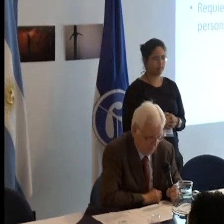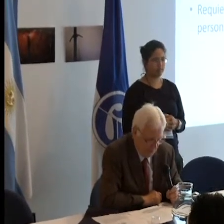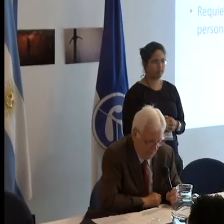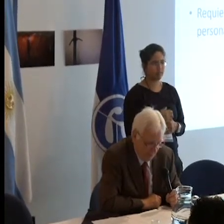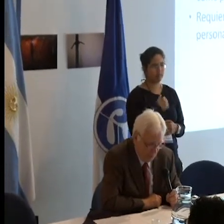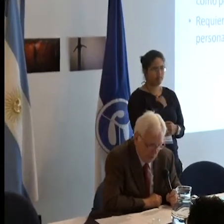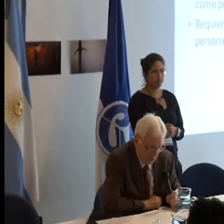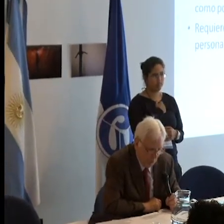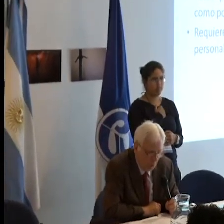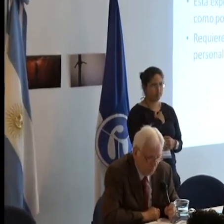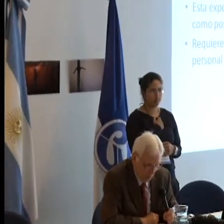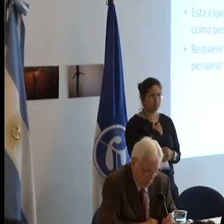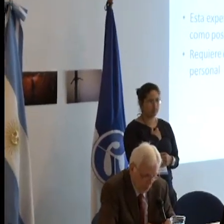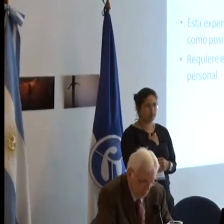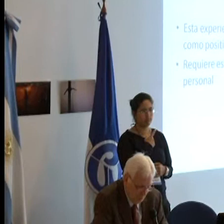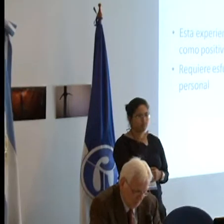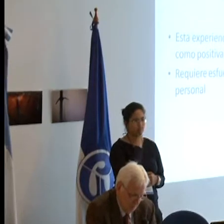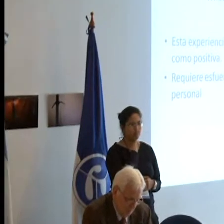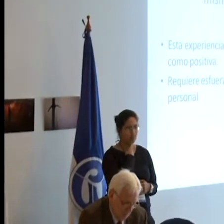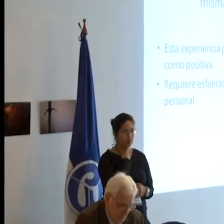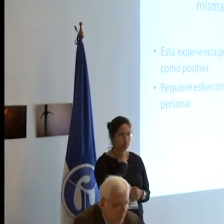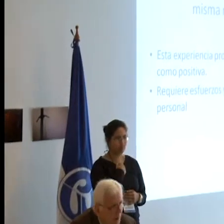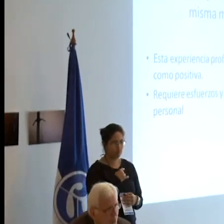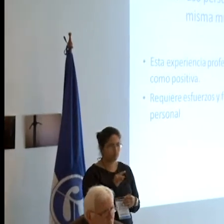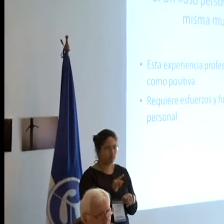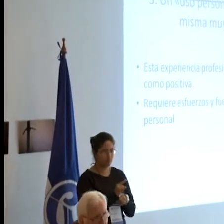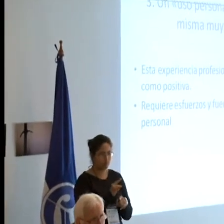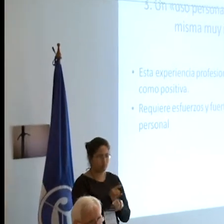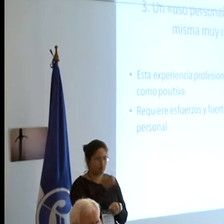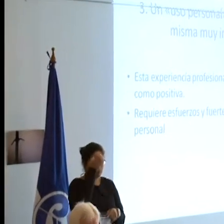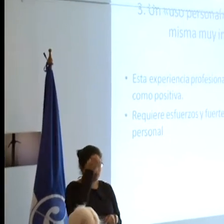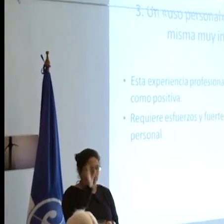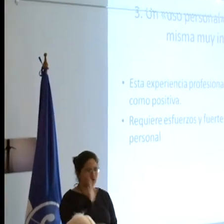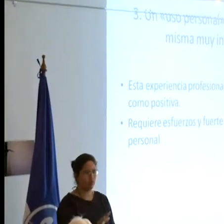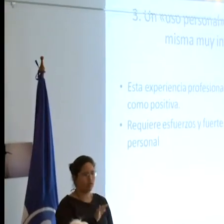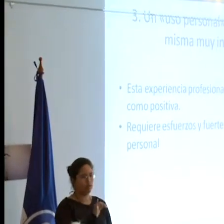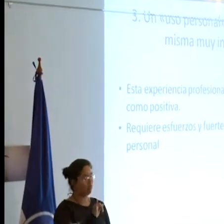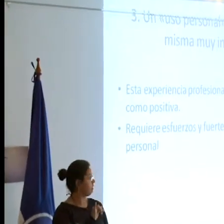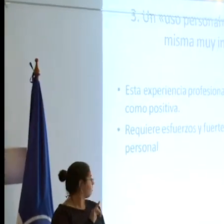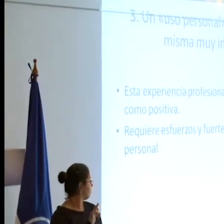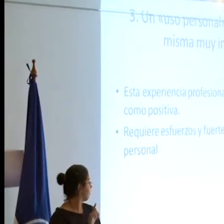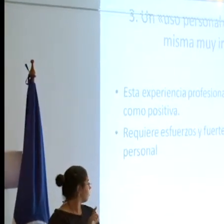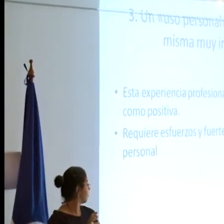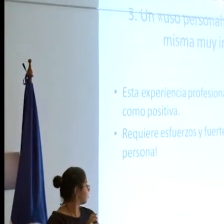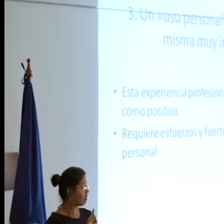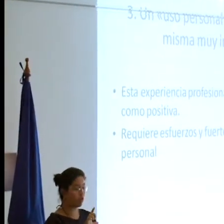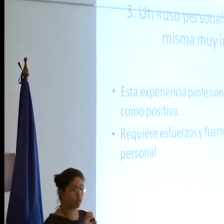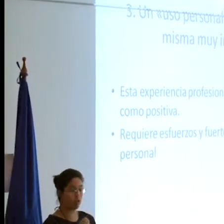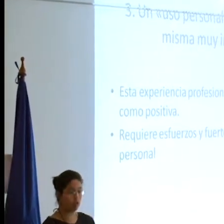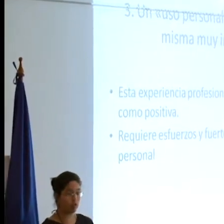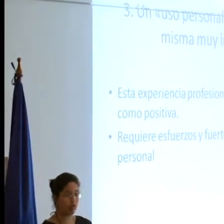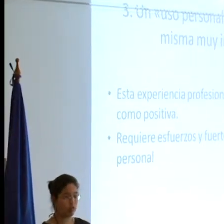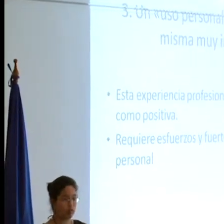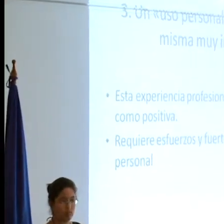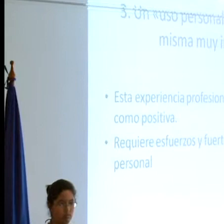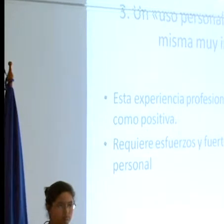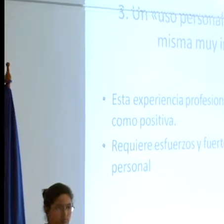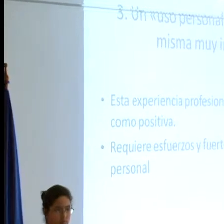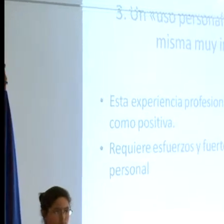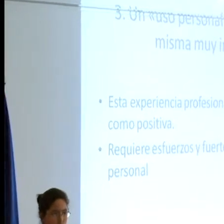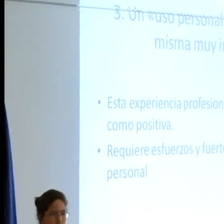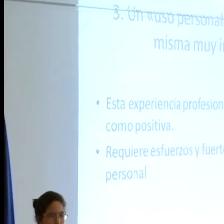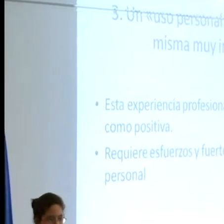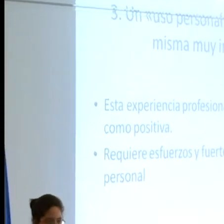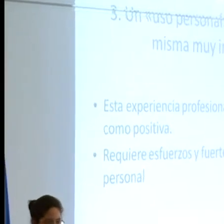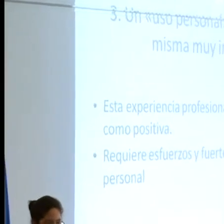Me gustaría retomar un concepto de Yves Clos, no un concepto, una frase de Yves Clos, que